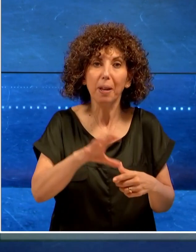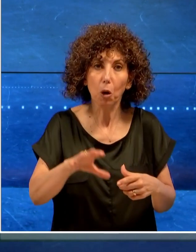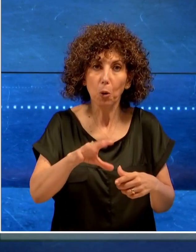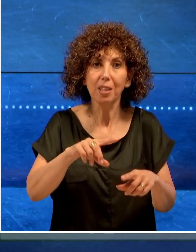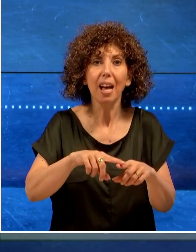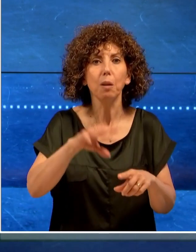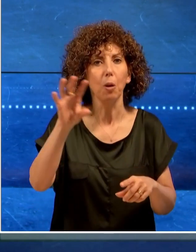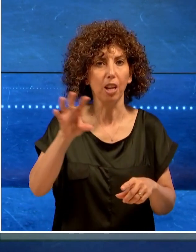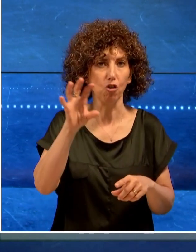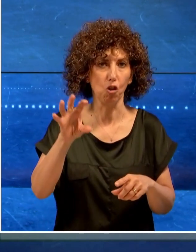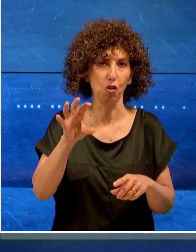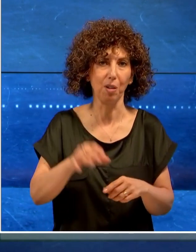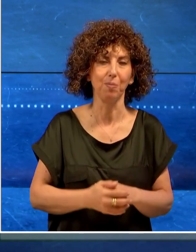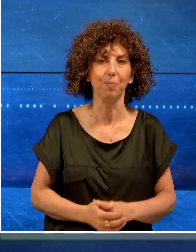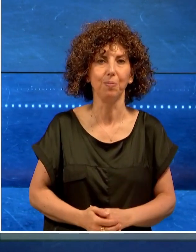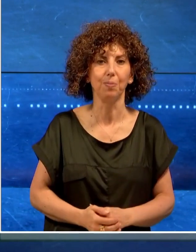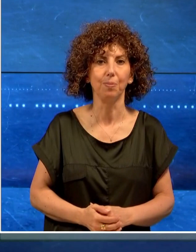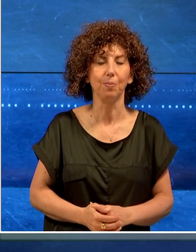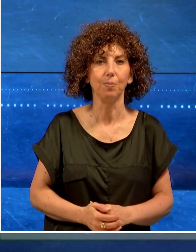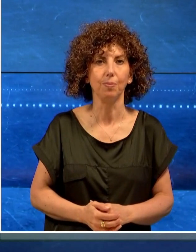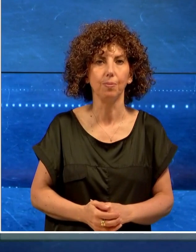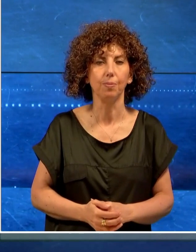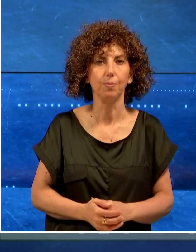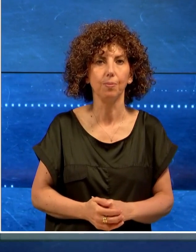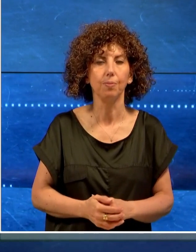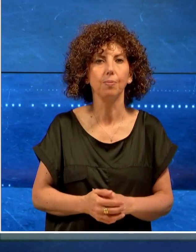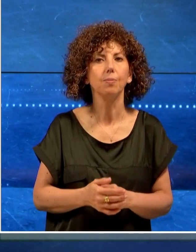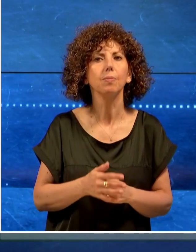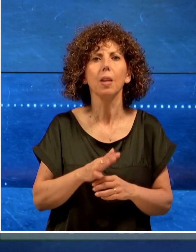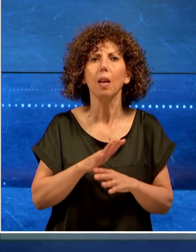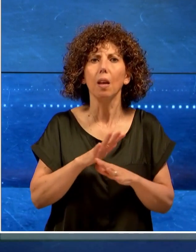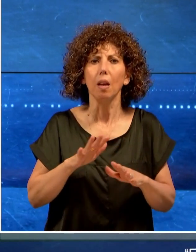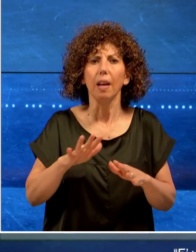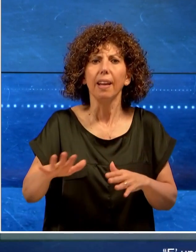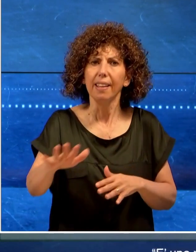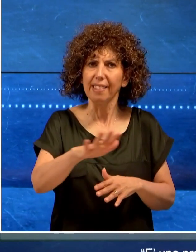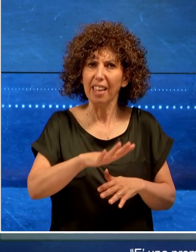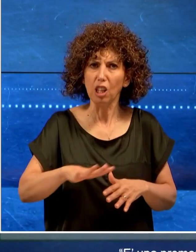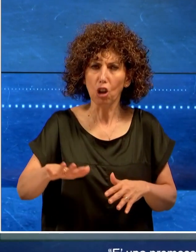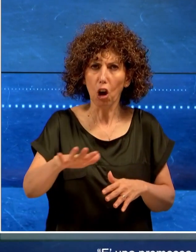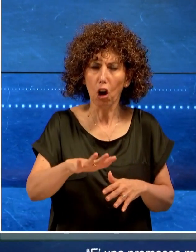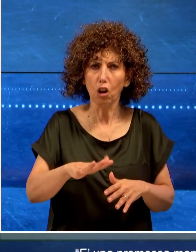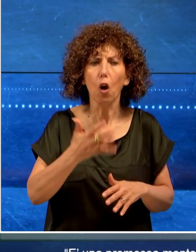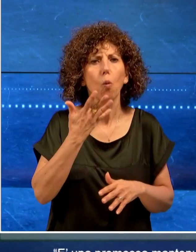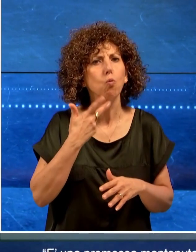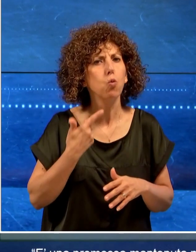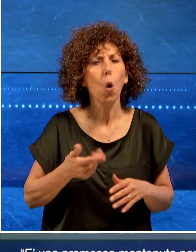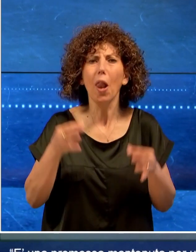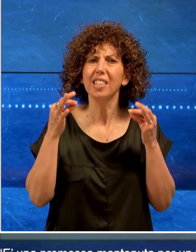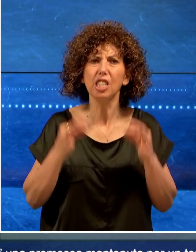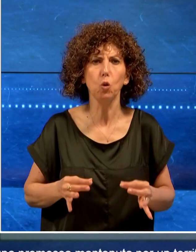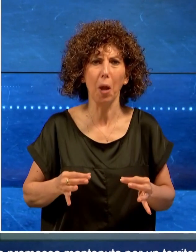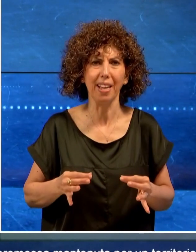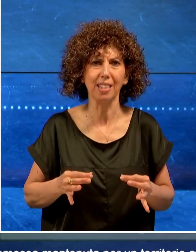dalla regione è una Promessa mantenuta per un territorio affamato di sicurezza lo ha